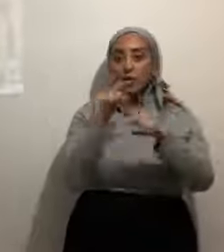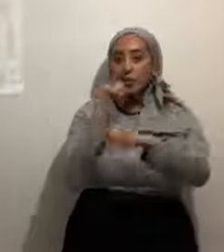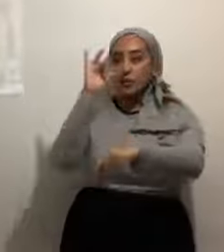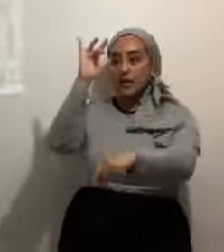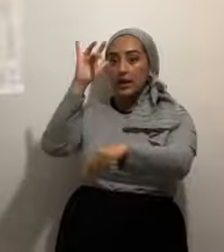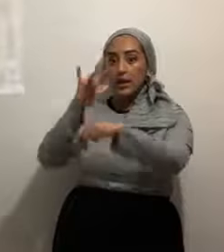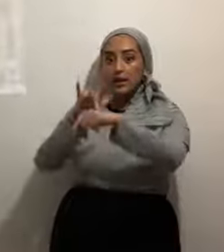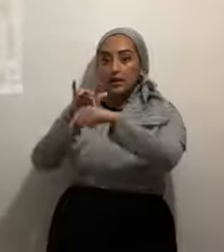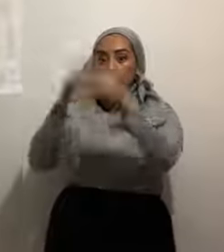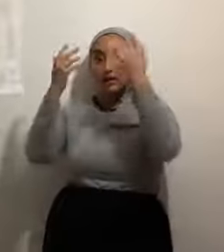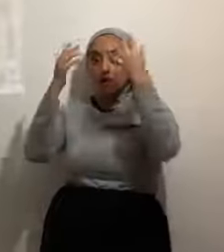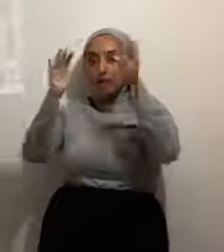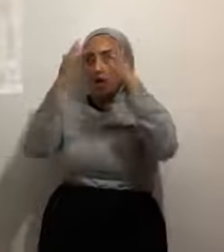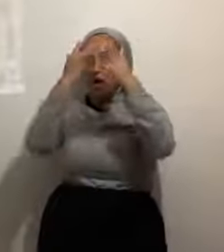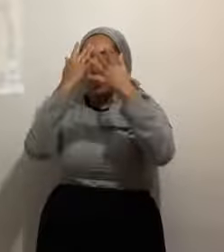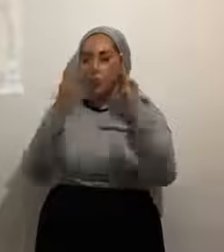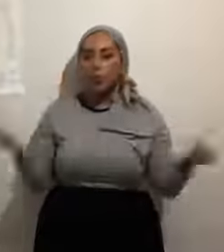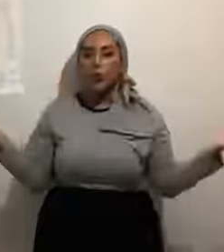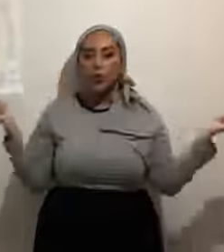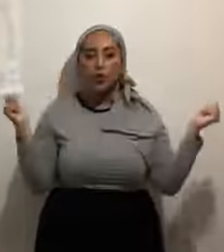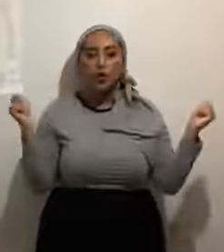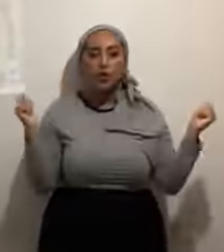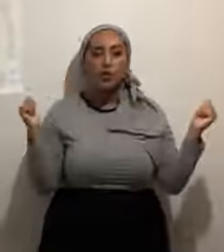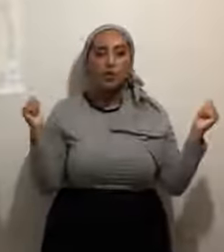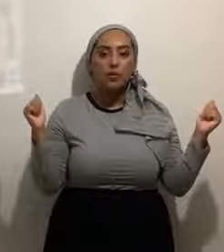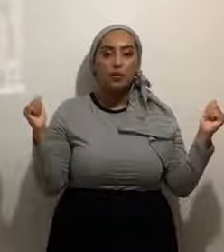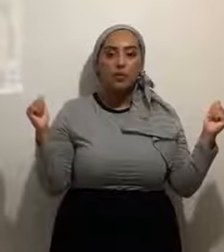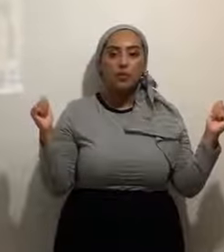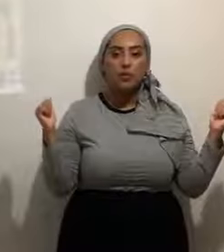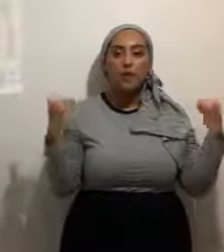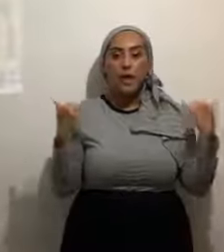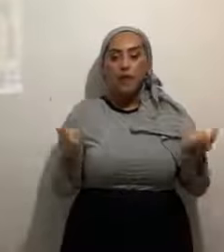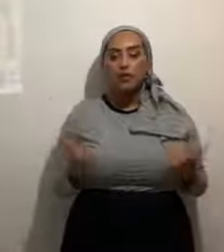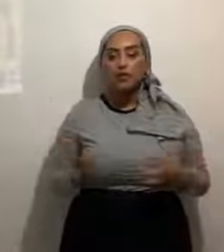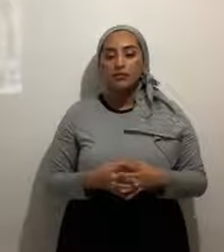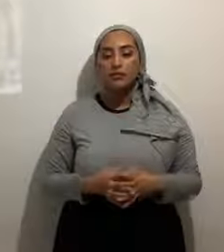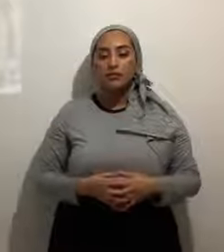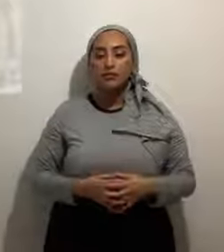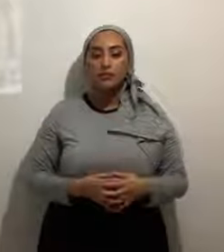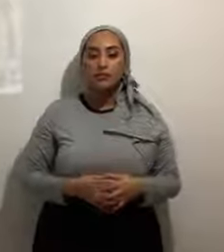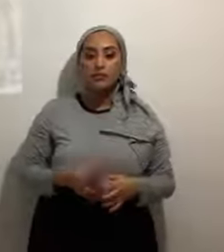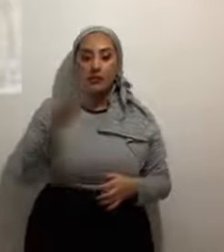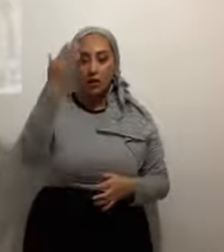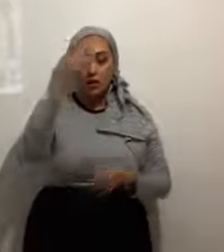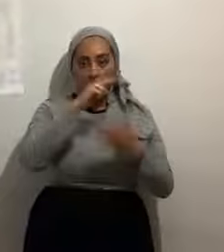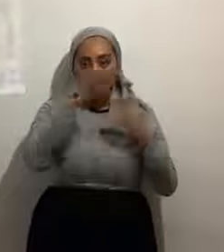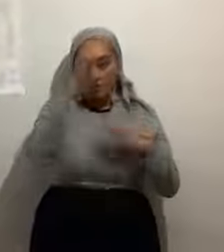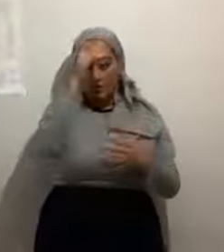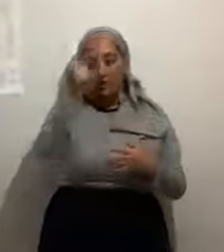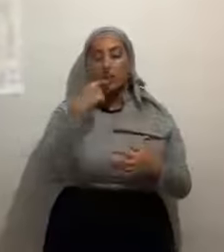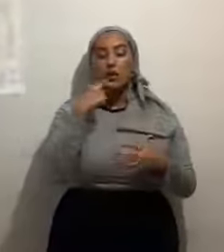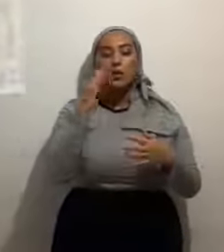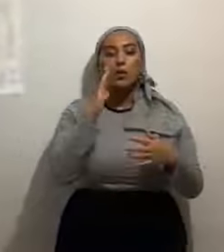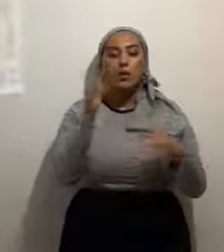quedaban sanos. Ahora, el Eterno dijo que Él iba a estar con nosotros hasta el fin del